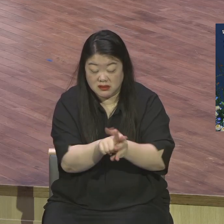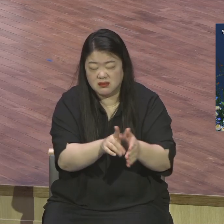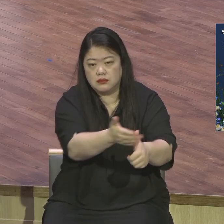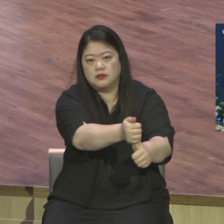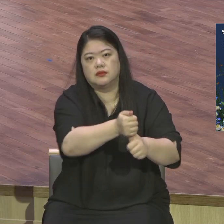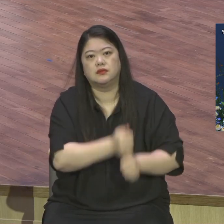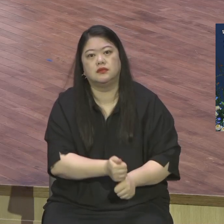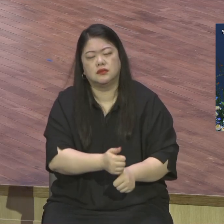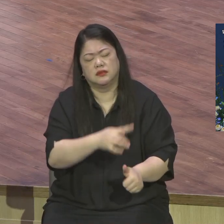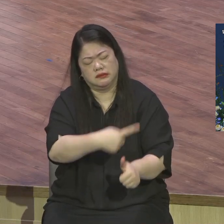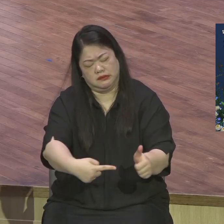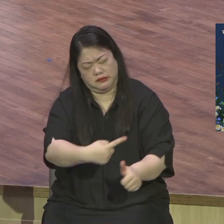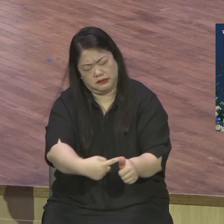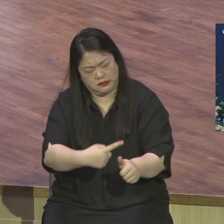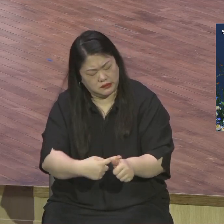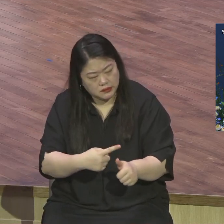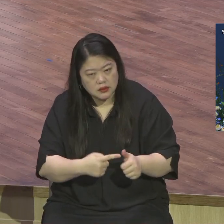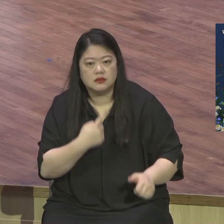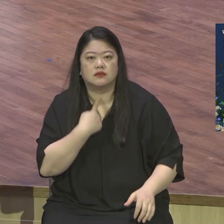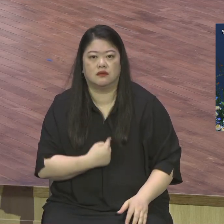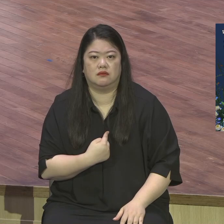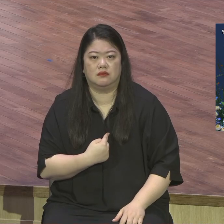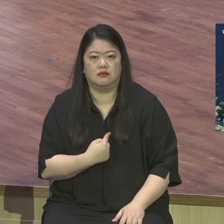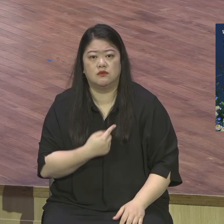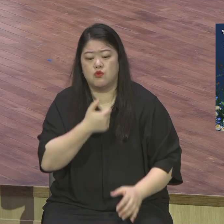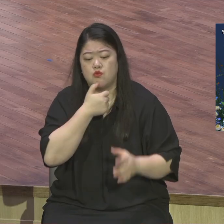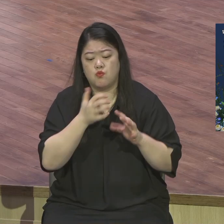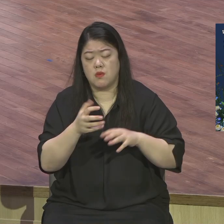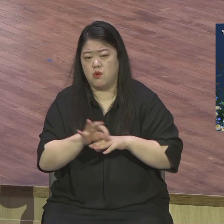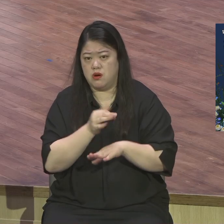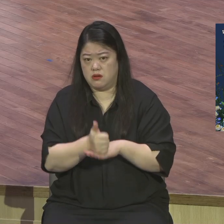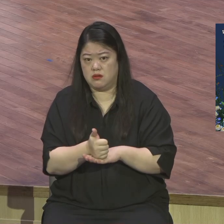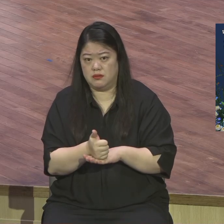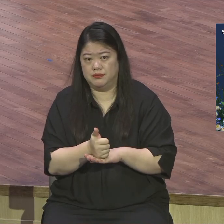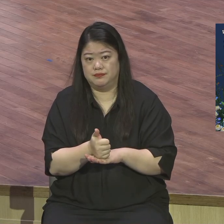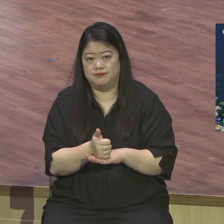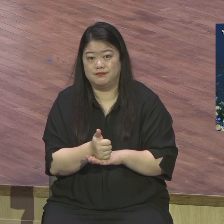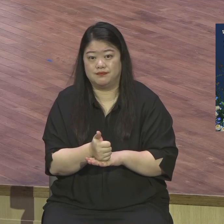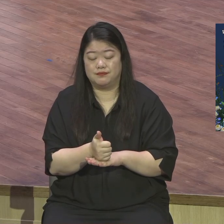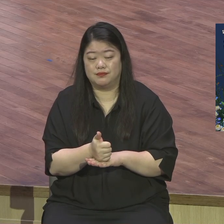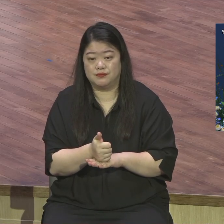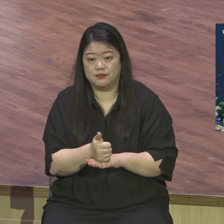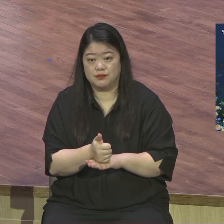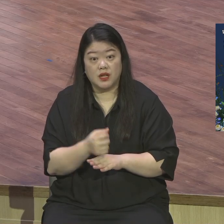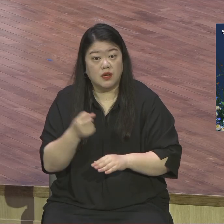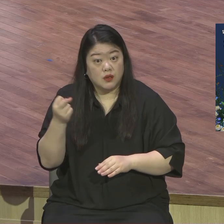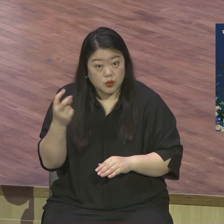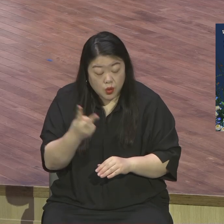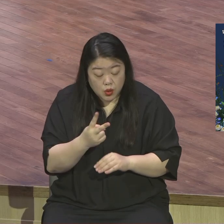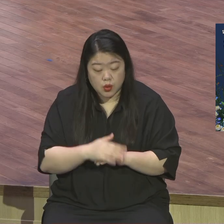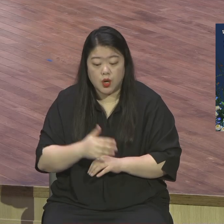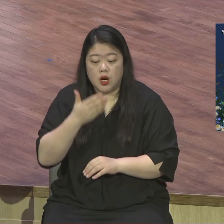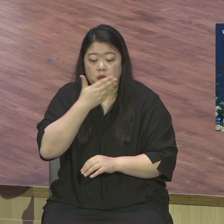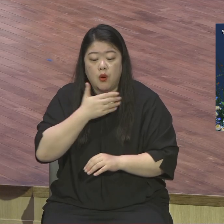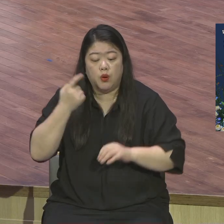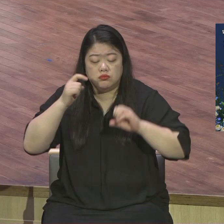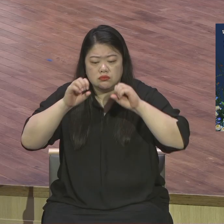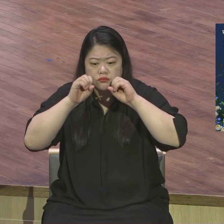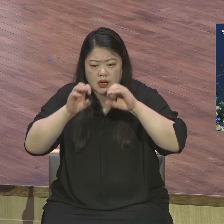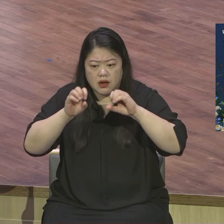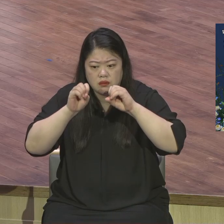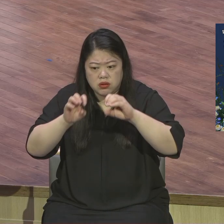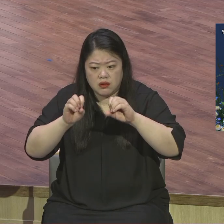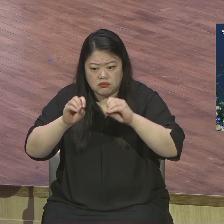엄청나게 교회를 핍박했습니다 세상에 핍박한 그 이후로도 계속 보금 전파태는 공마다